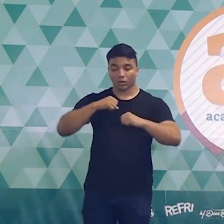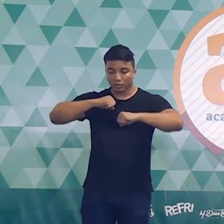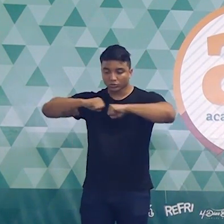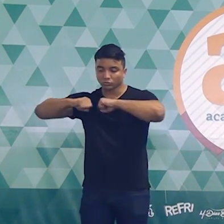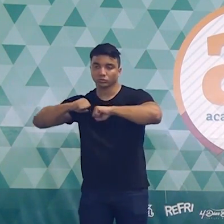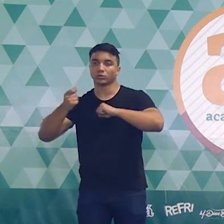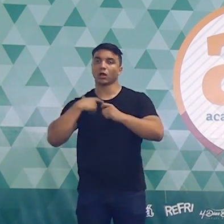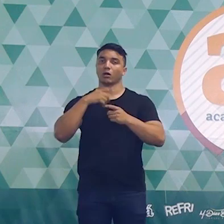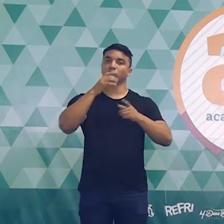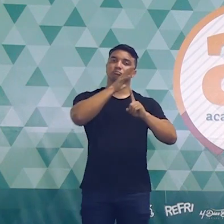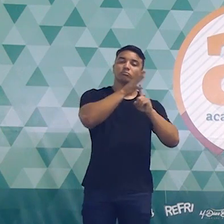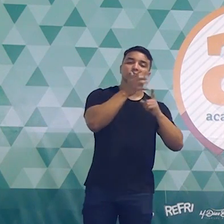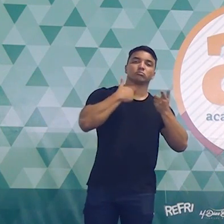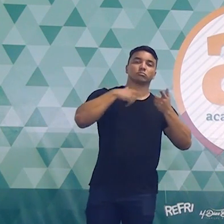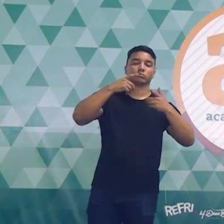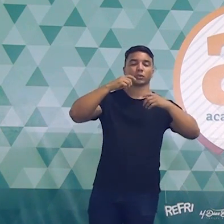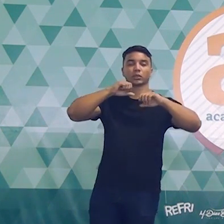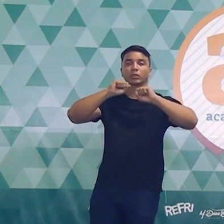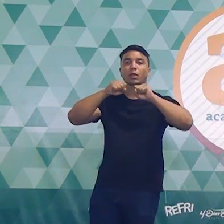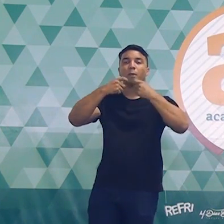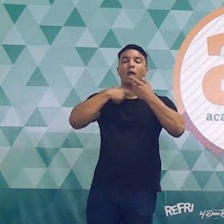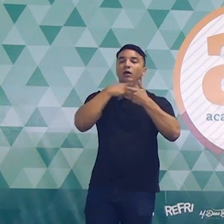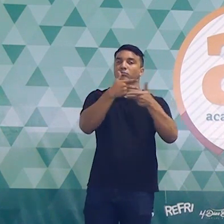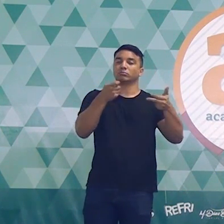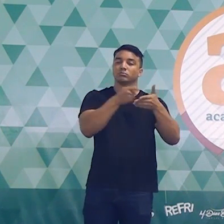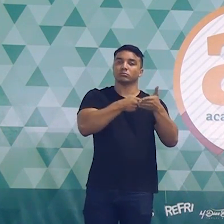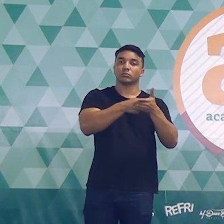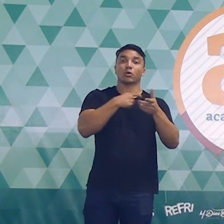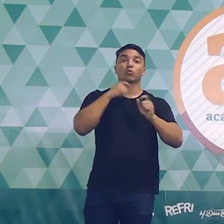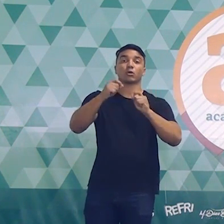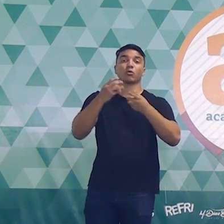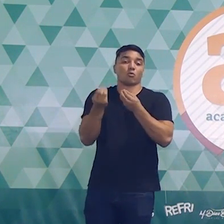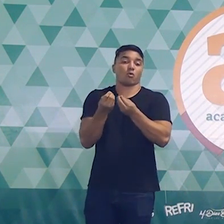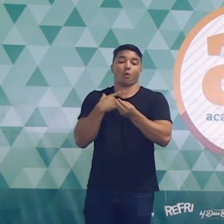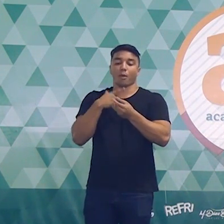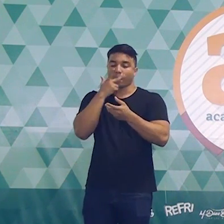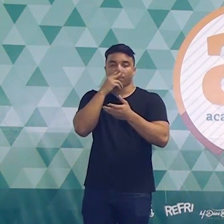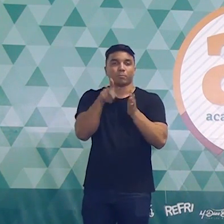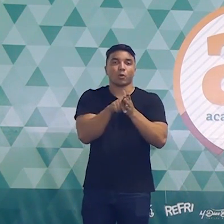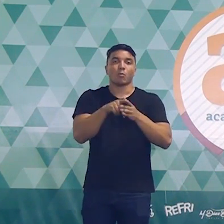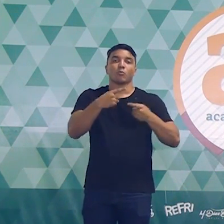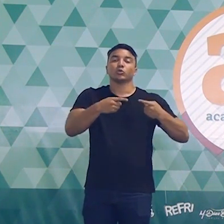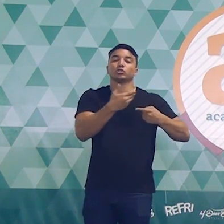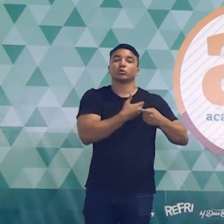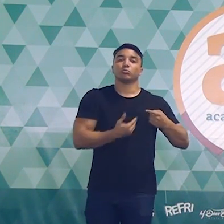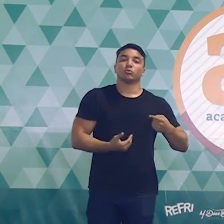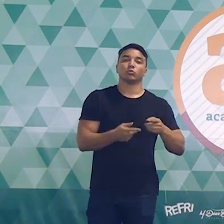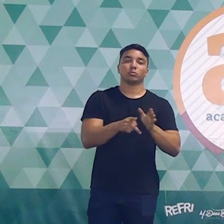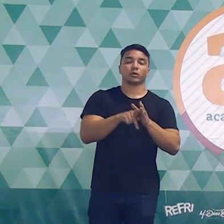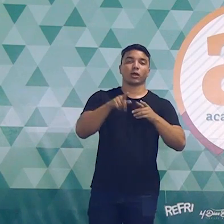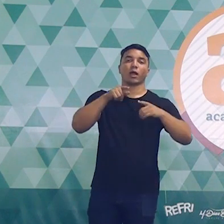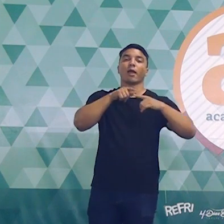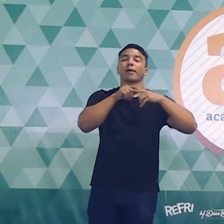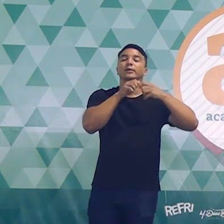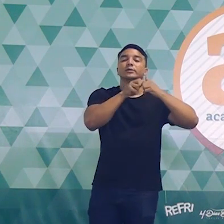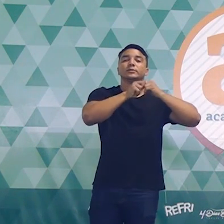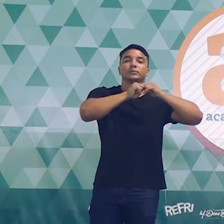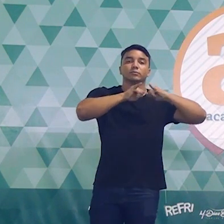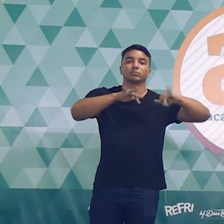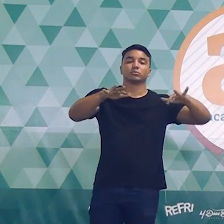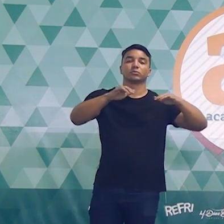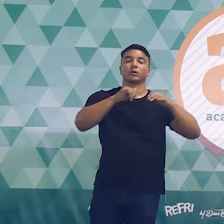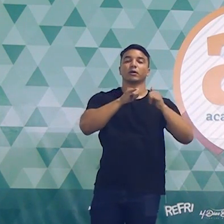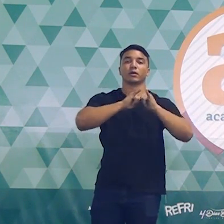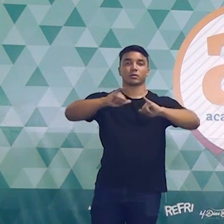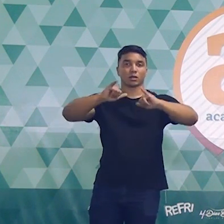Discussões, debates, investimentos, por meio de quê? De políticas públicas, de redes sociais, de palestras, de